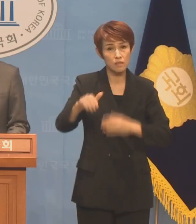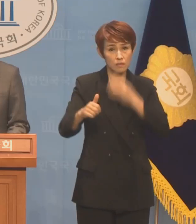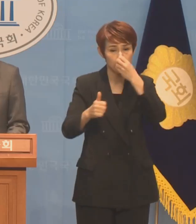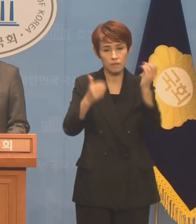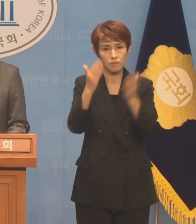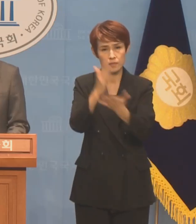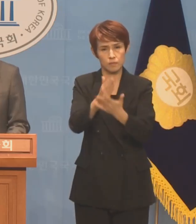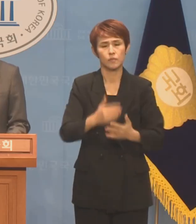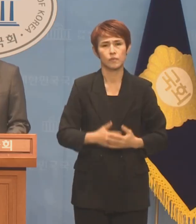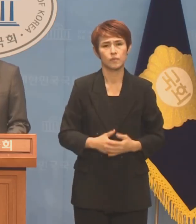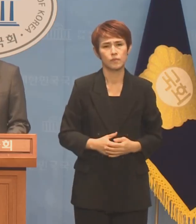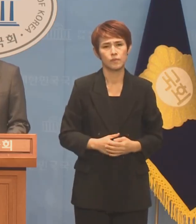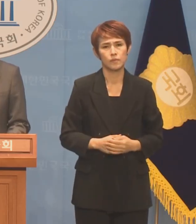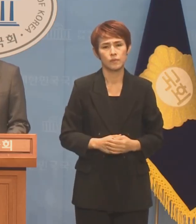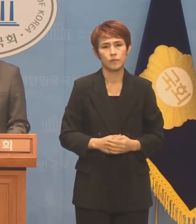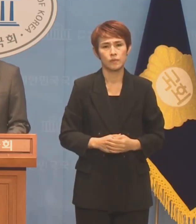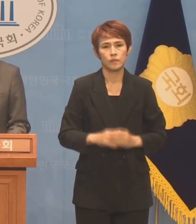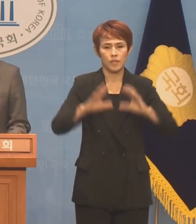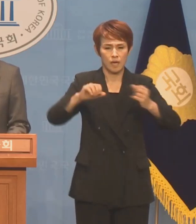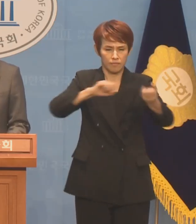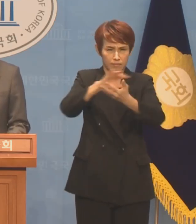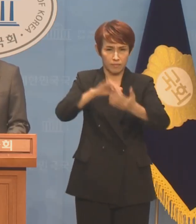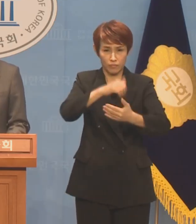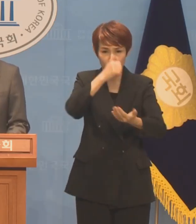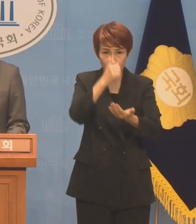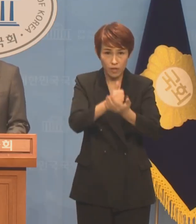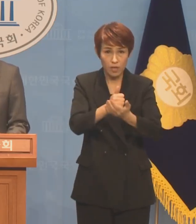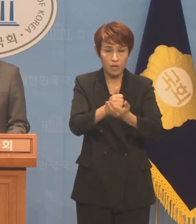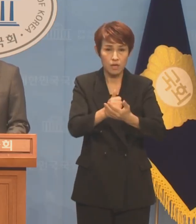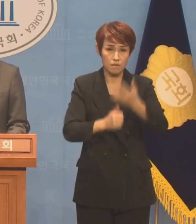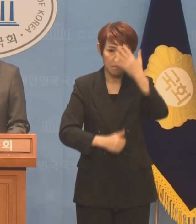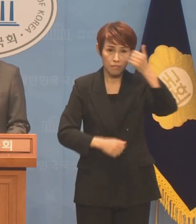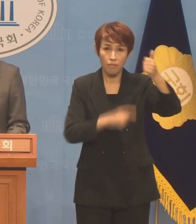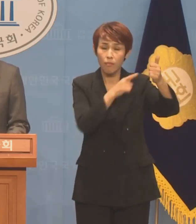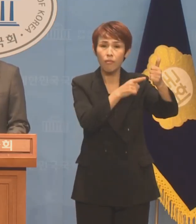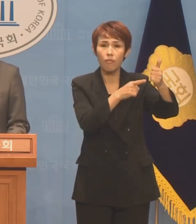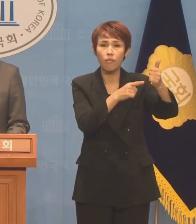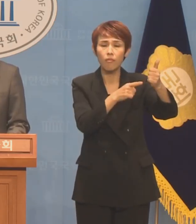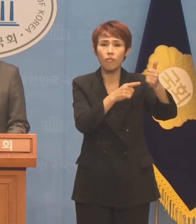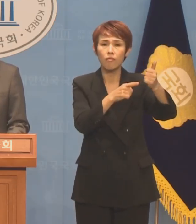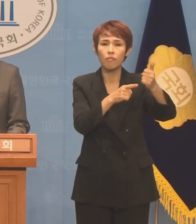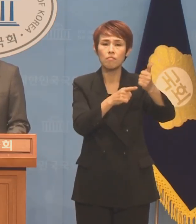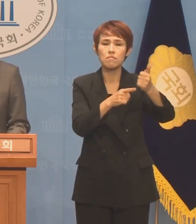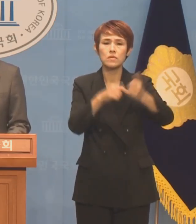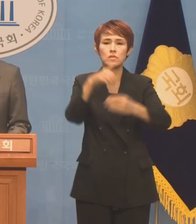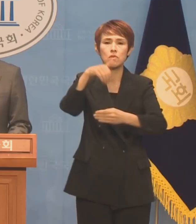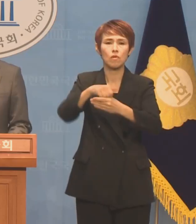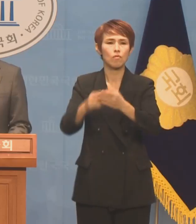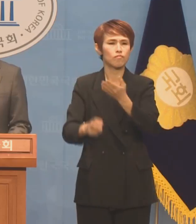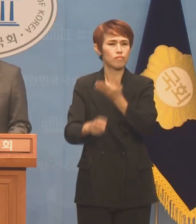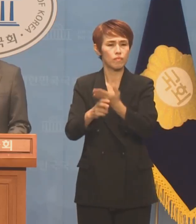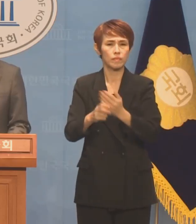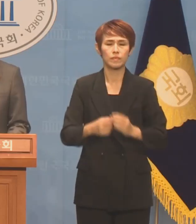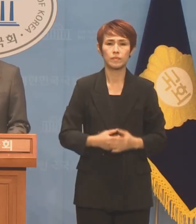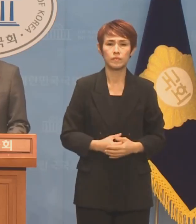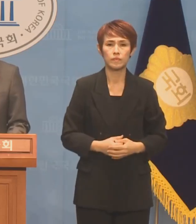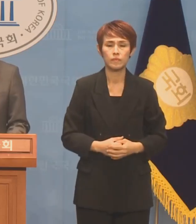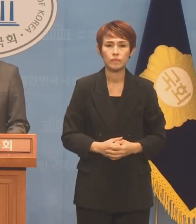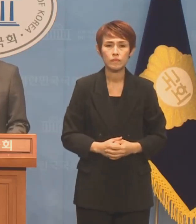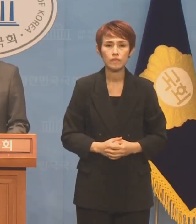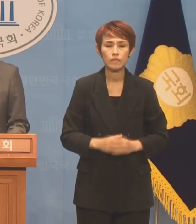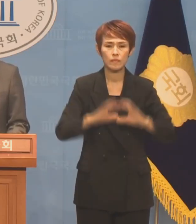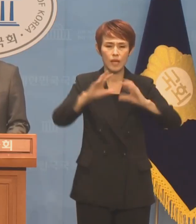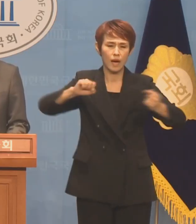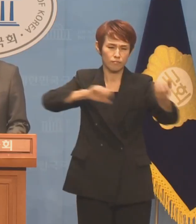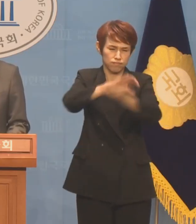마십시오. 내란 수괴가 허무맹랑한 부정선거에 빠져 다시 하겠습니다.